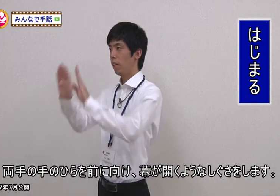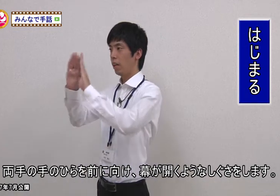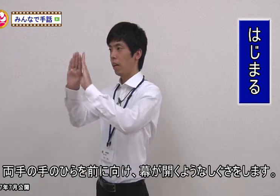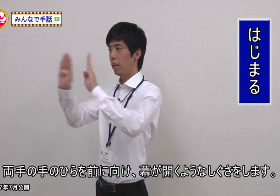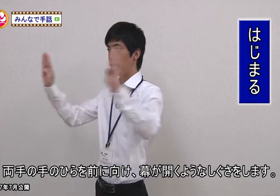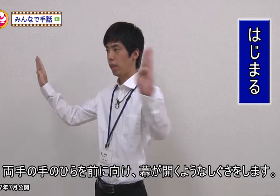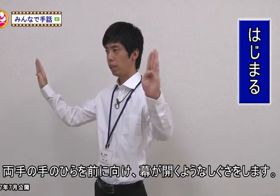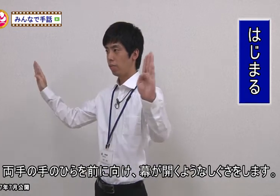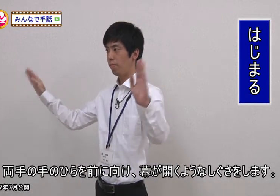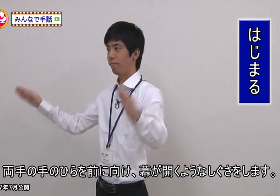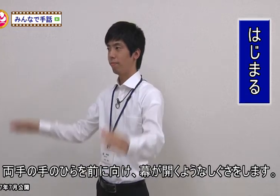始まる。